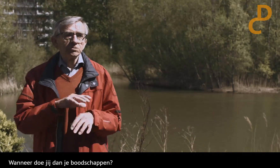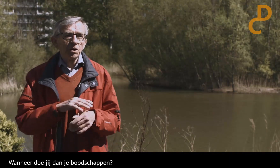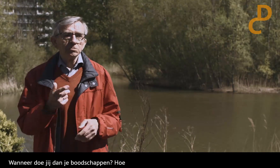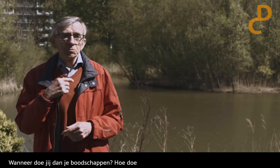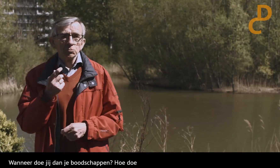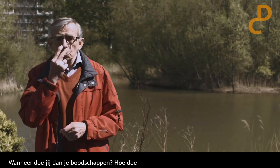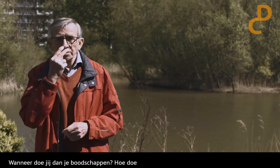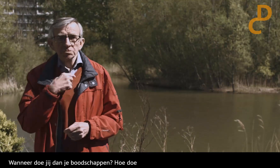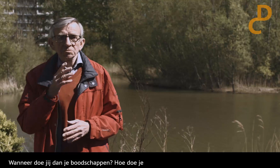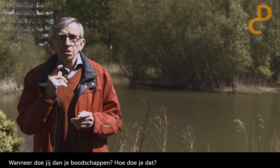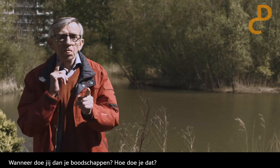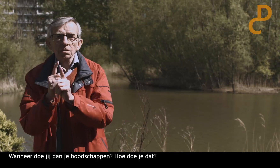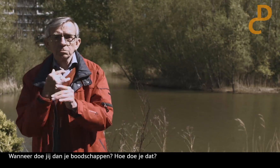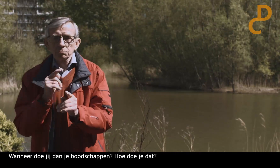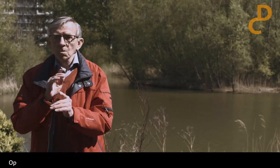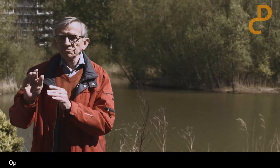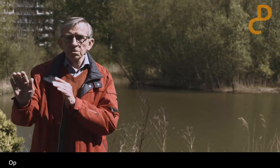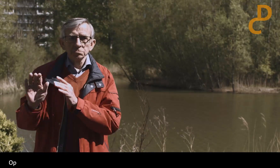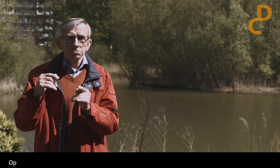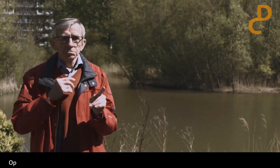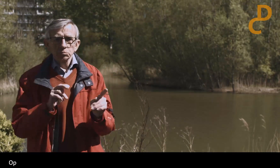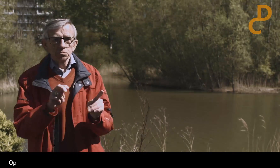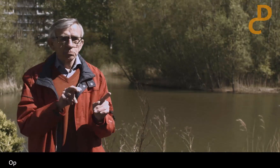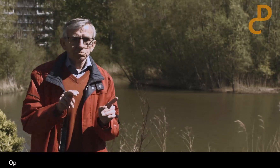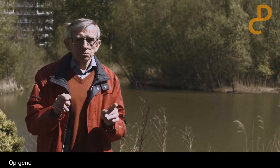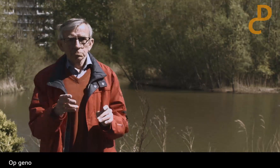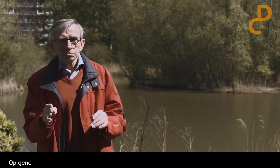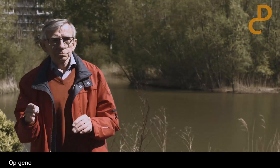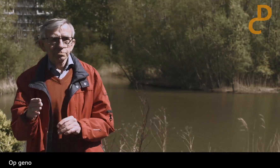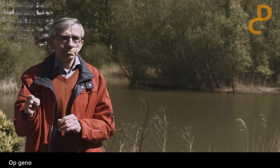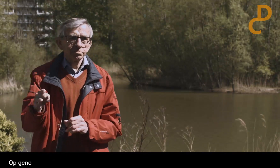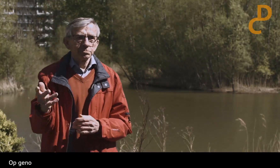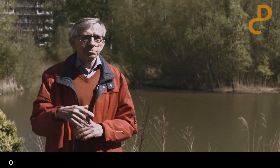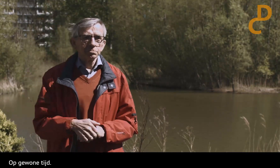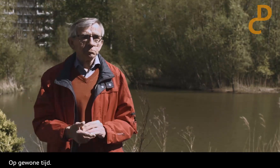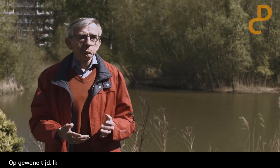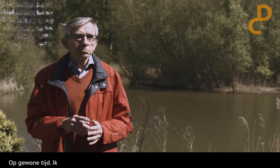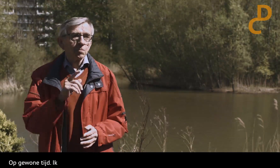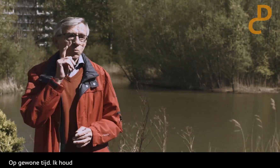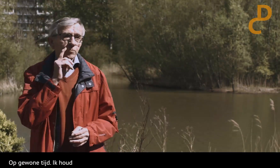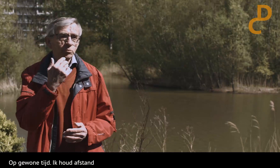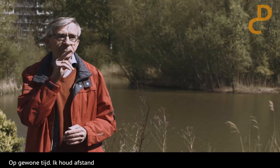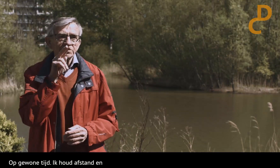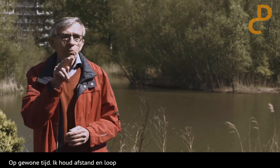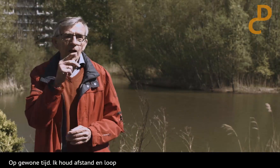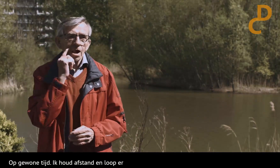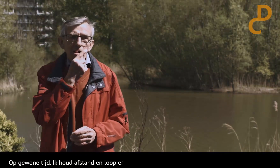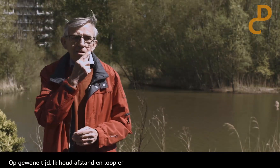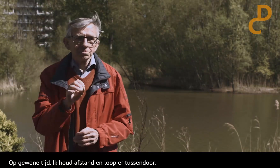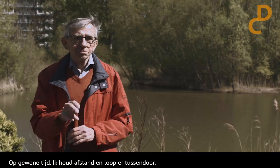gewone tijd. Als ik mensen zie, dan hou ik gewoon zelf wat afstand en dan loop ik er zo wat tussendoor. Ja, ik ben